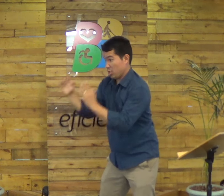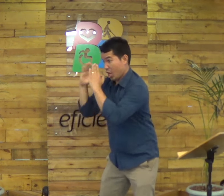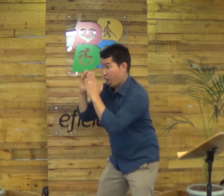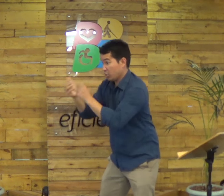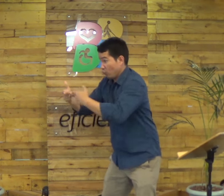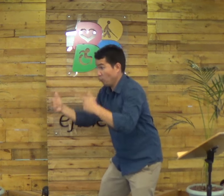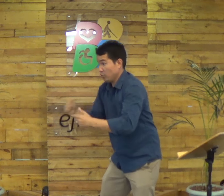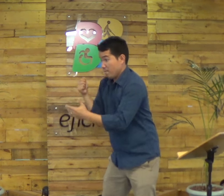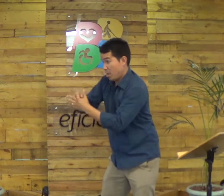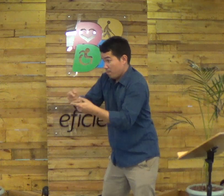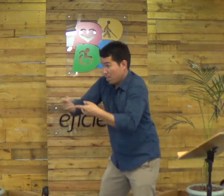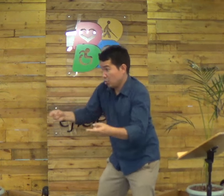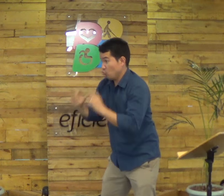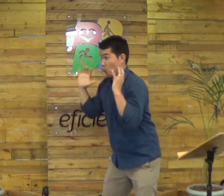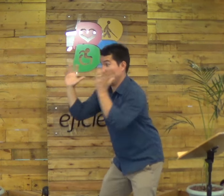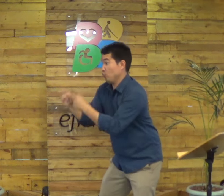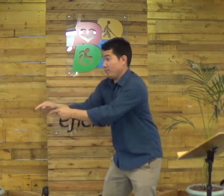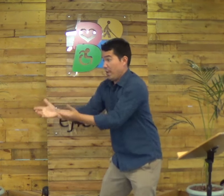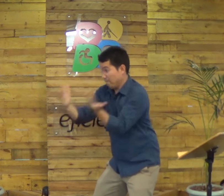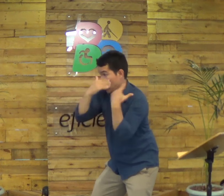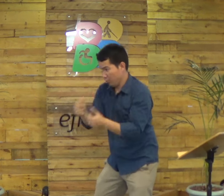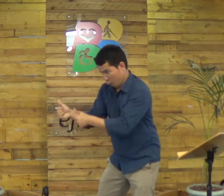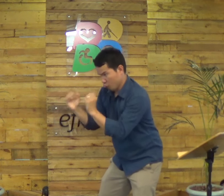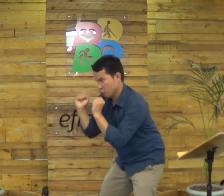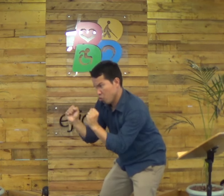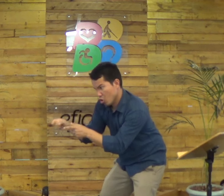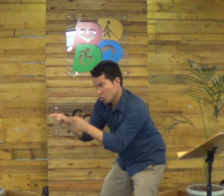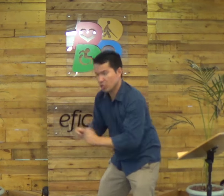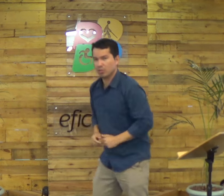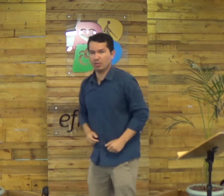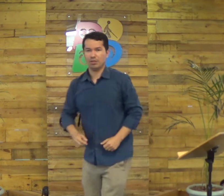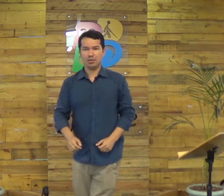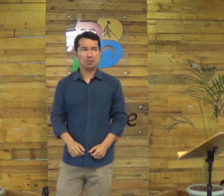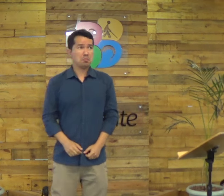gosta, aí eu pago, a moradia, e tal, o que é você? Vai, vamos, você aceita?